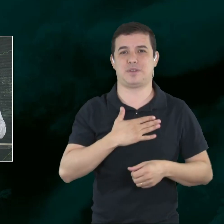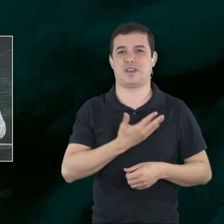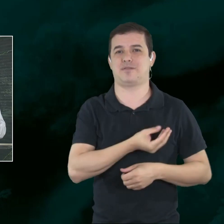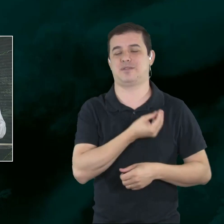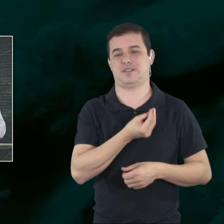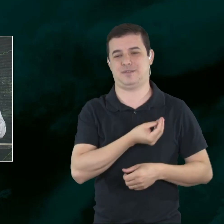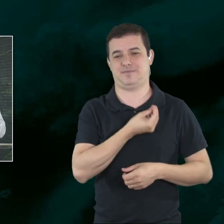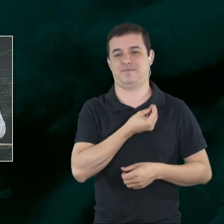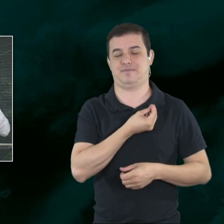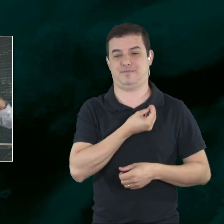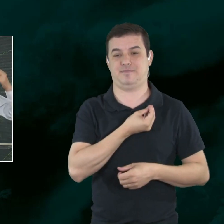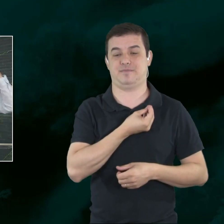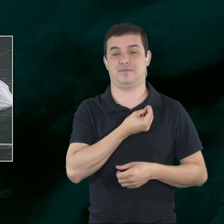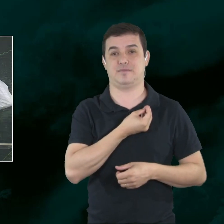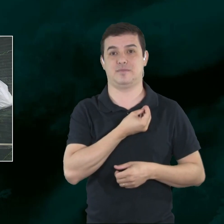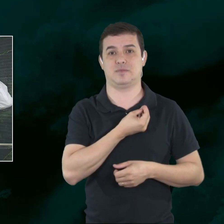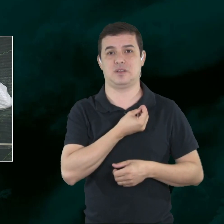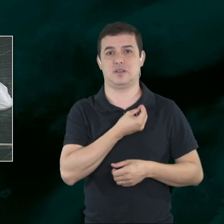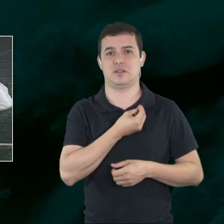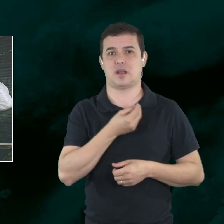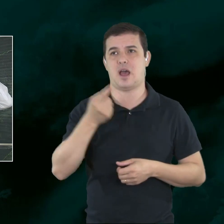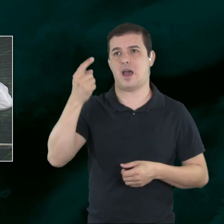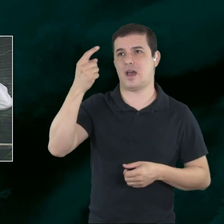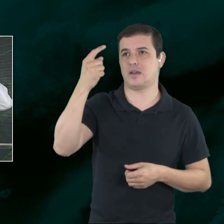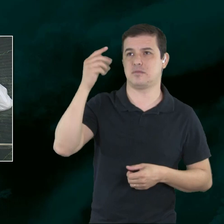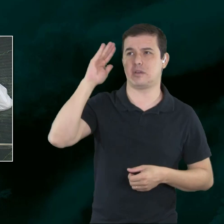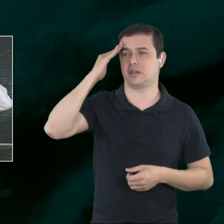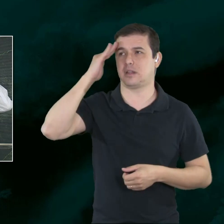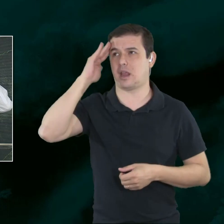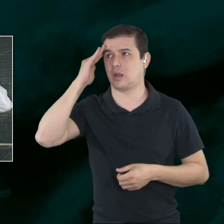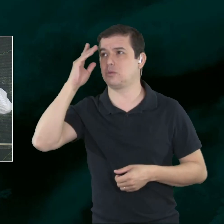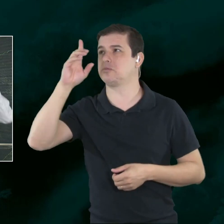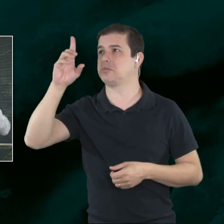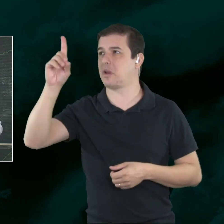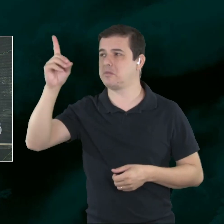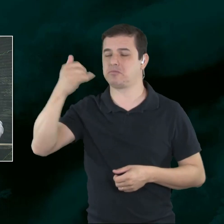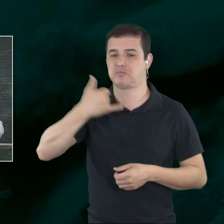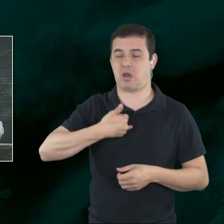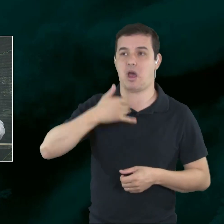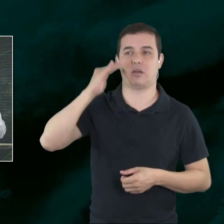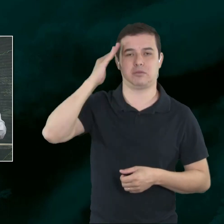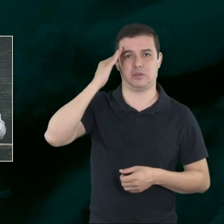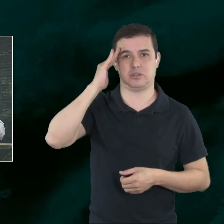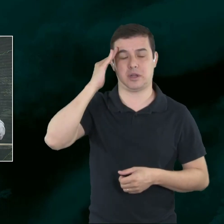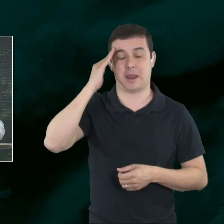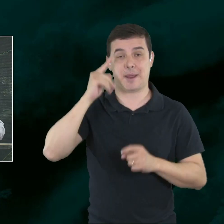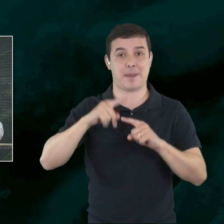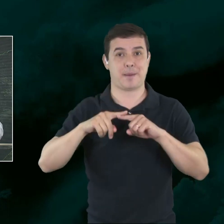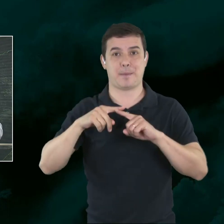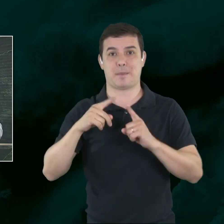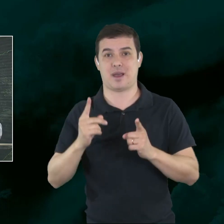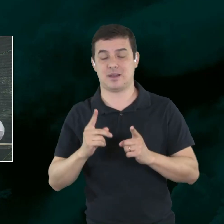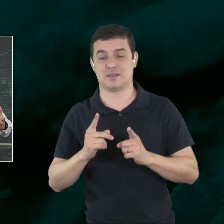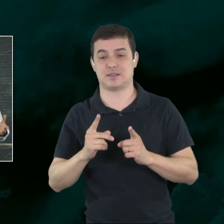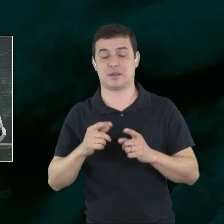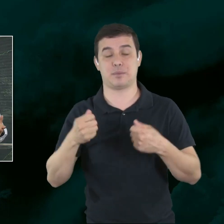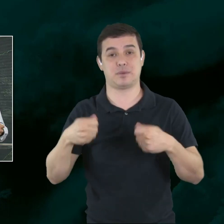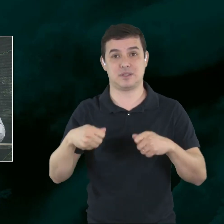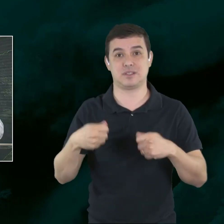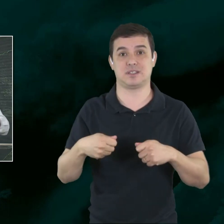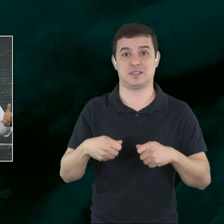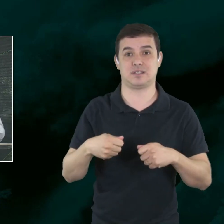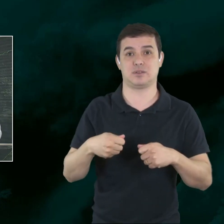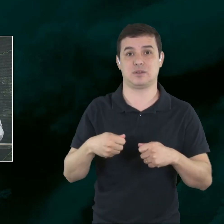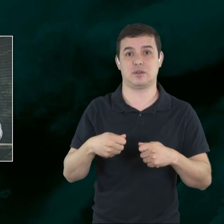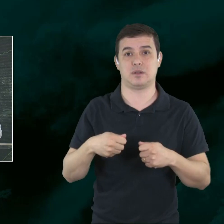realidade, apenas guardo aqui na minha mente, no arquivo da minha mente, irmãos, eu ainda não tenho segurança,